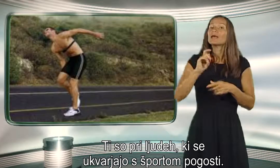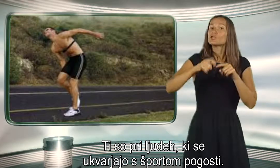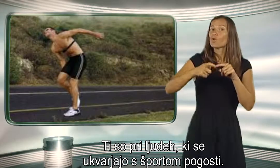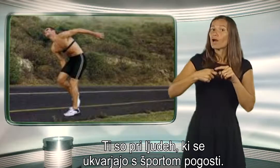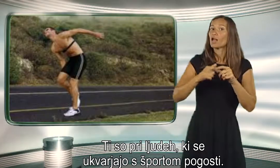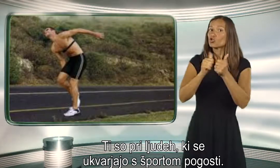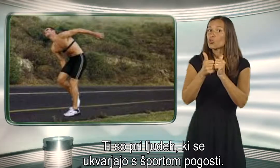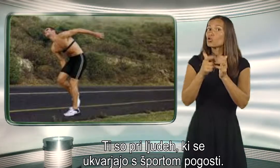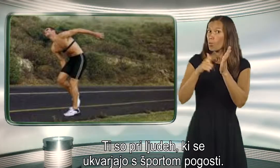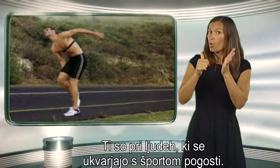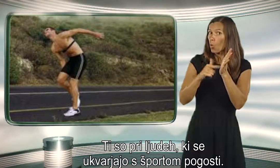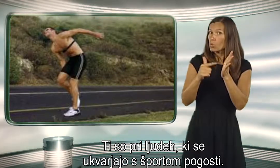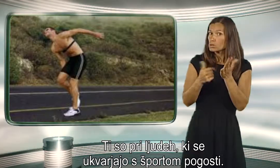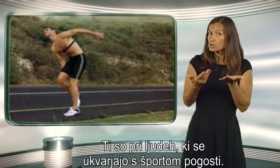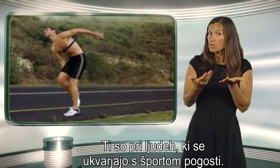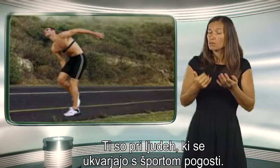športom, pogosti.